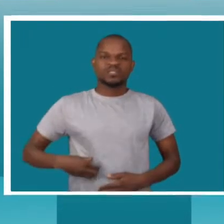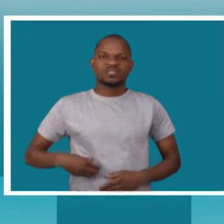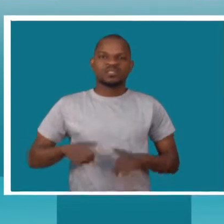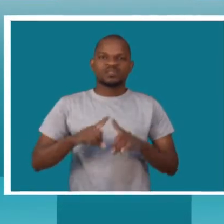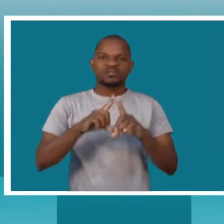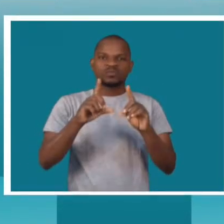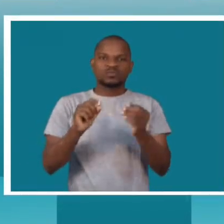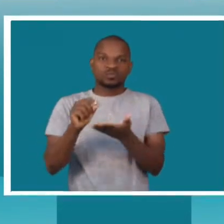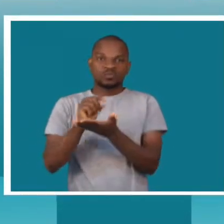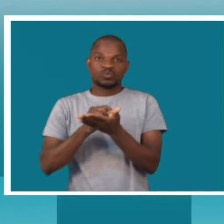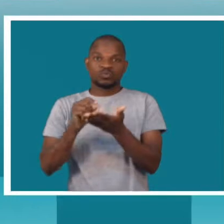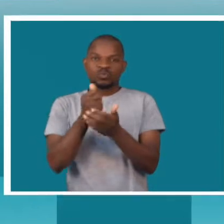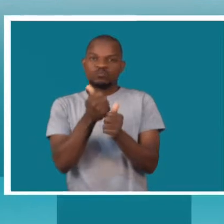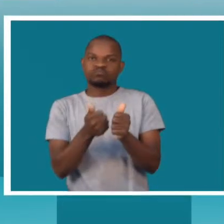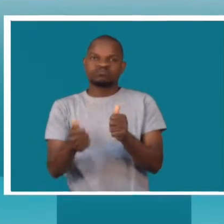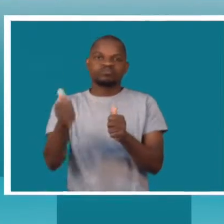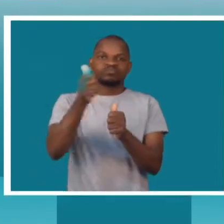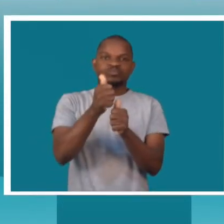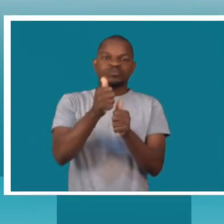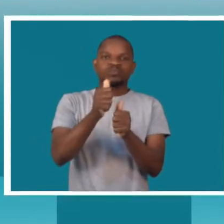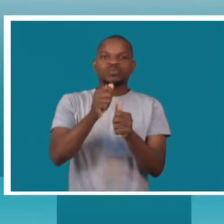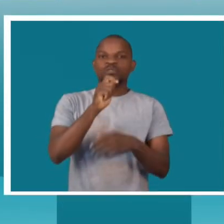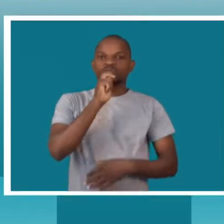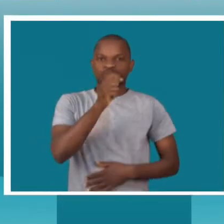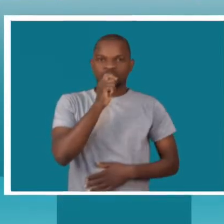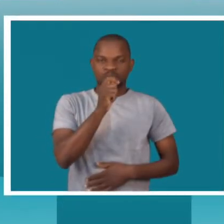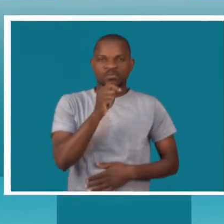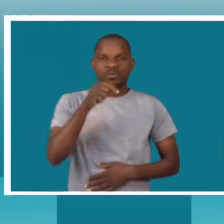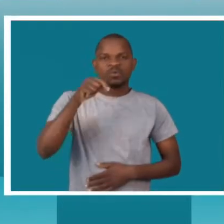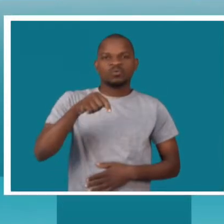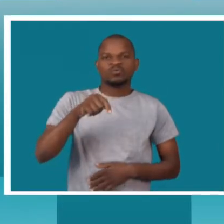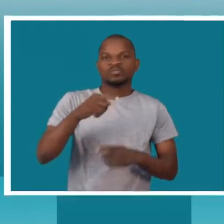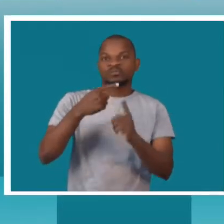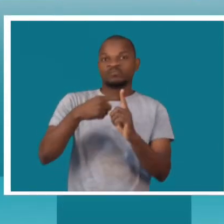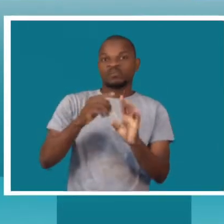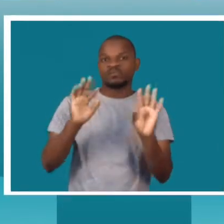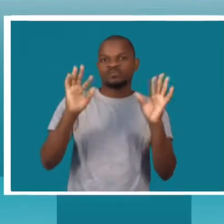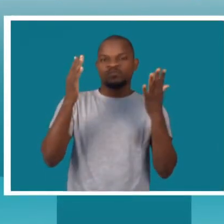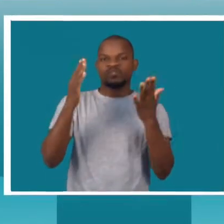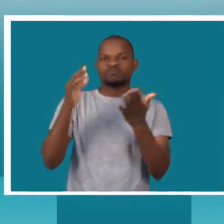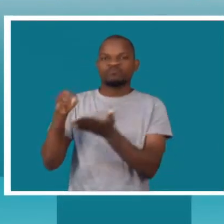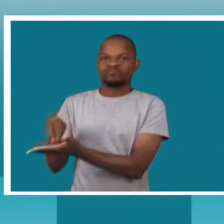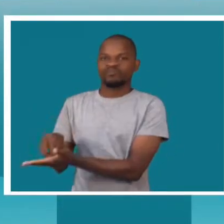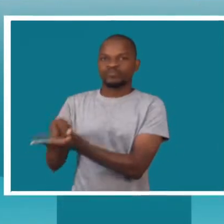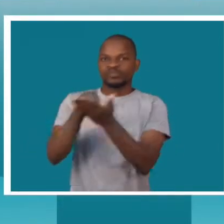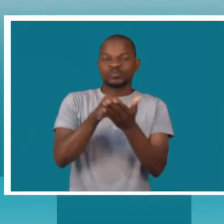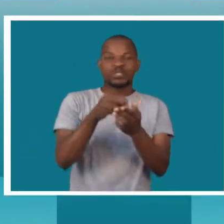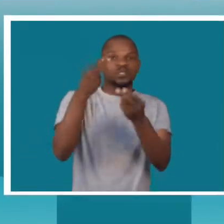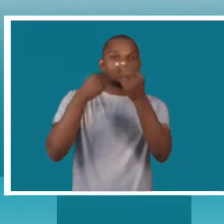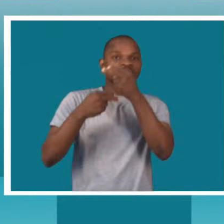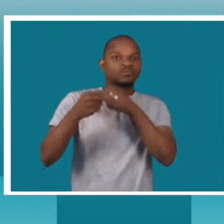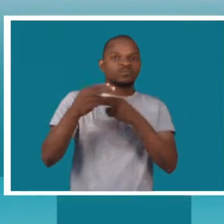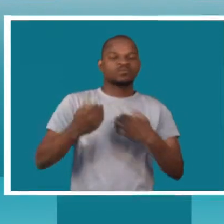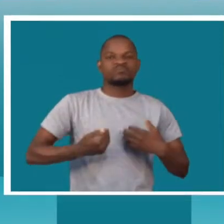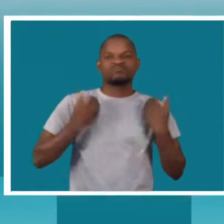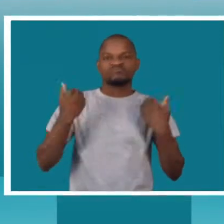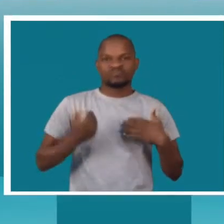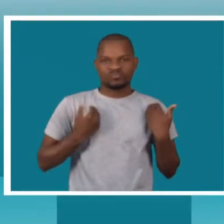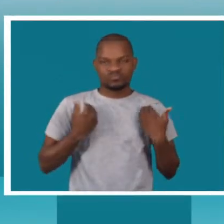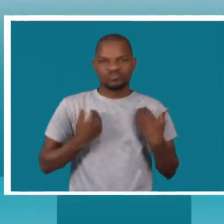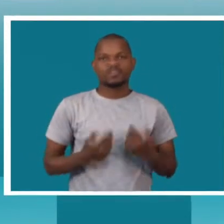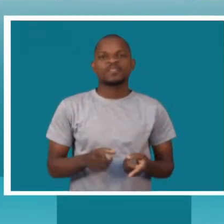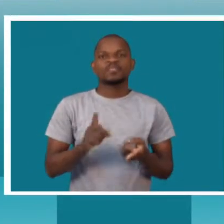Escola Superior de Jornalismo. Hoje, essencialmente, o Mais Vida traz para si a história deste